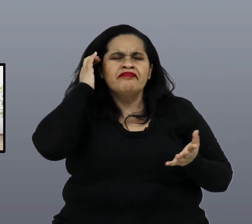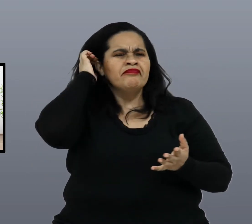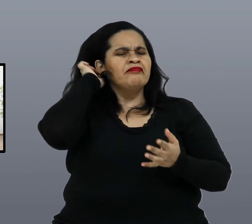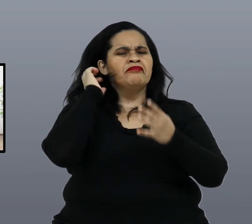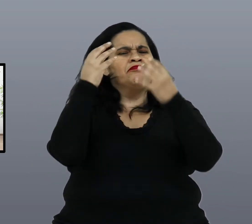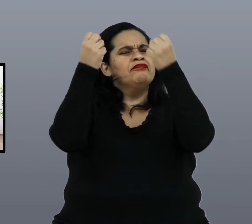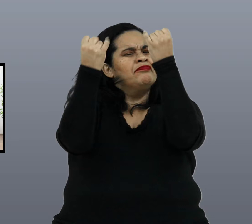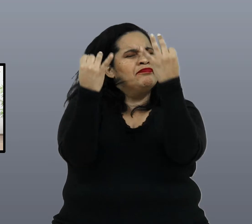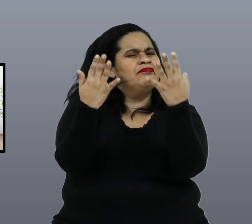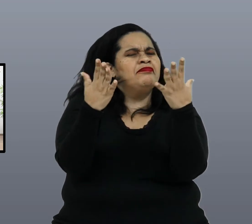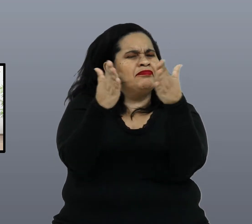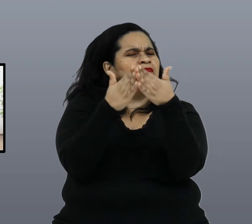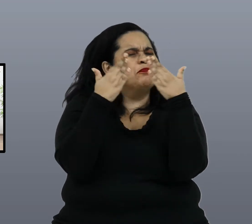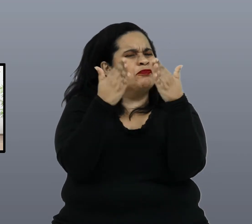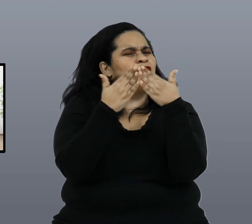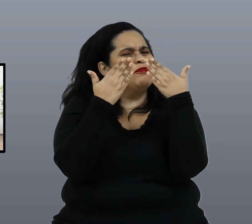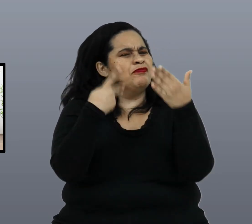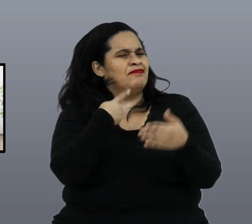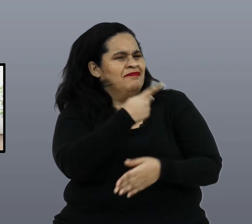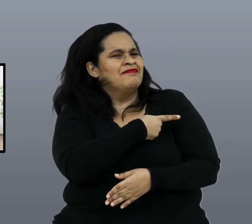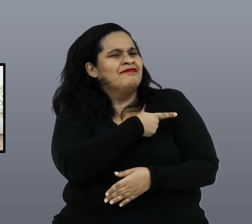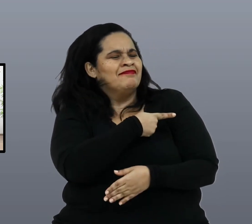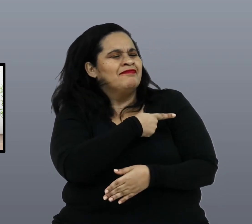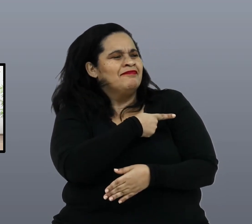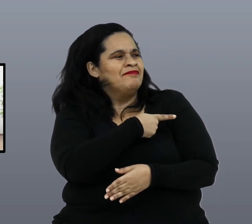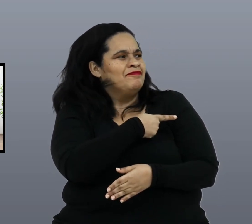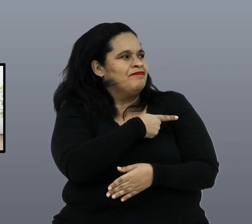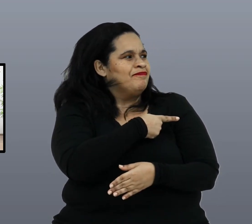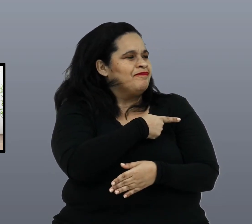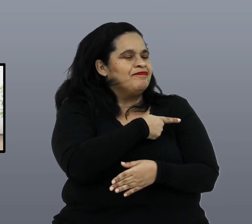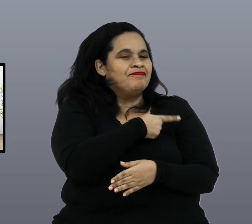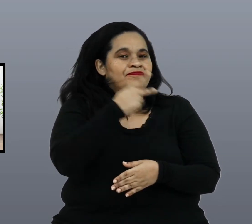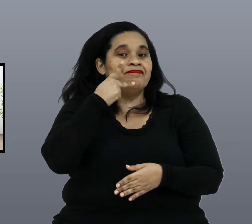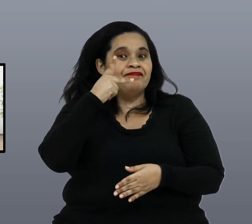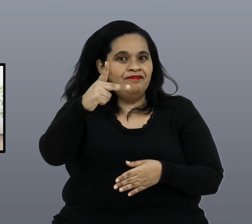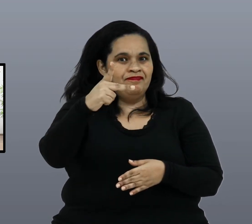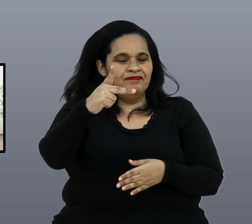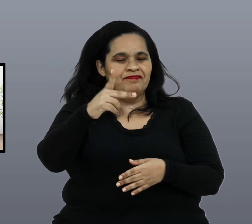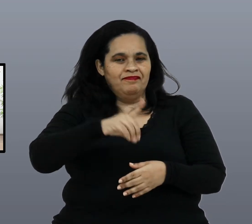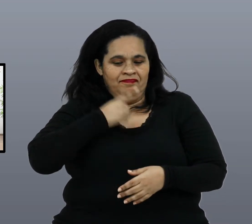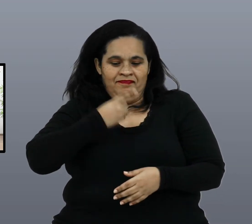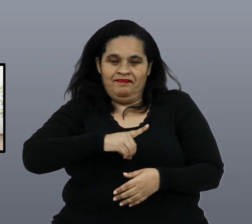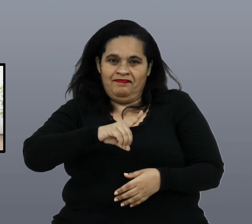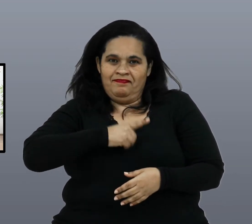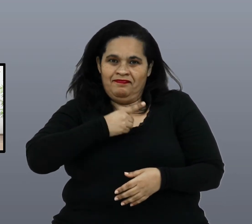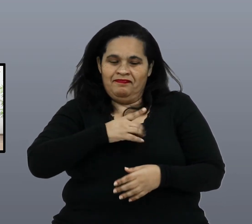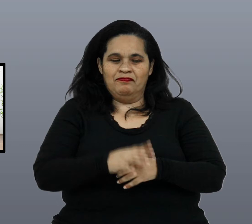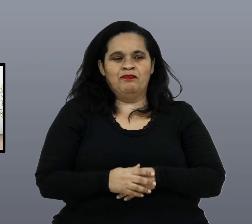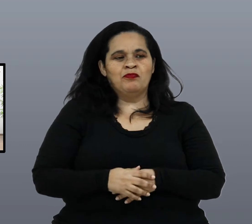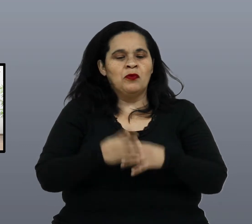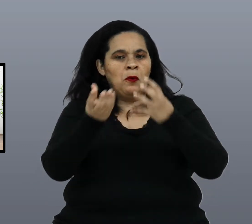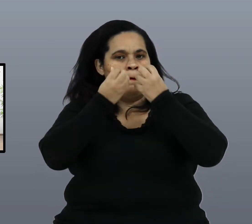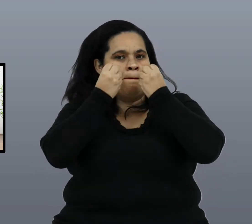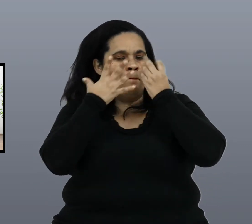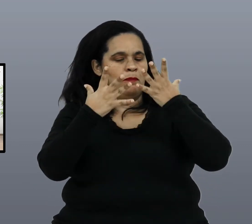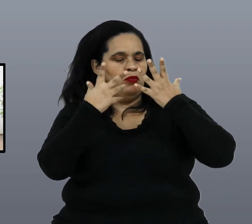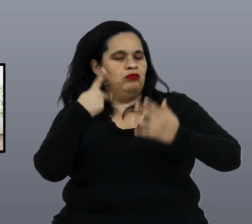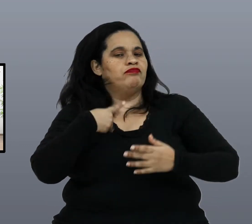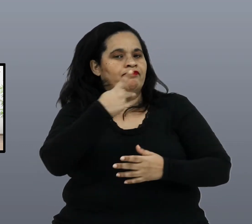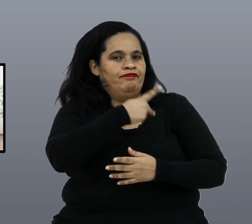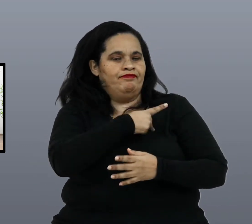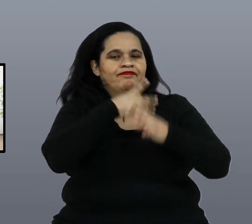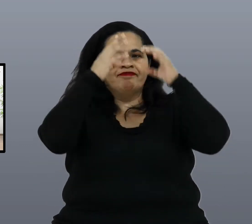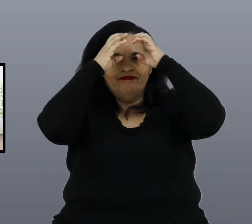Decifra para a gente aí essa parte da profecia de Daniel. Muito bem, pastor Eleilton. Como